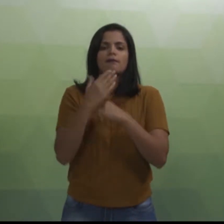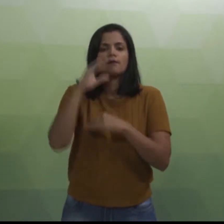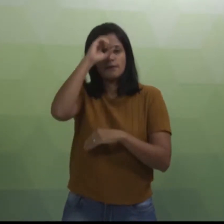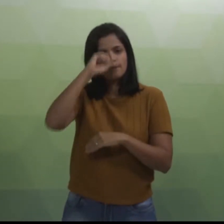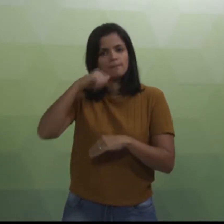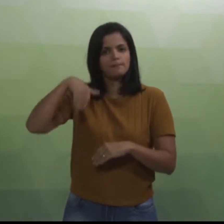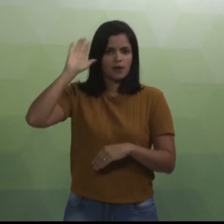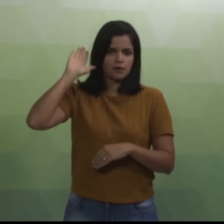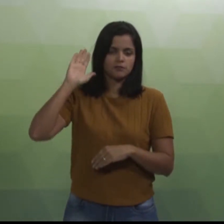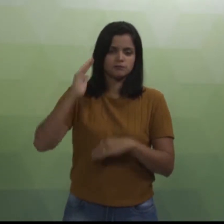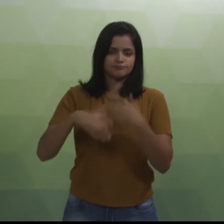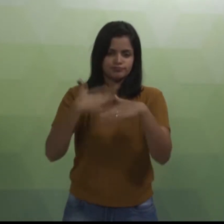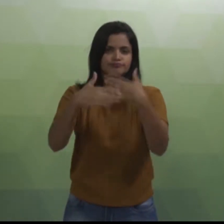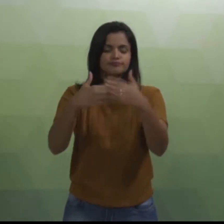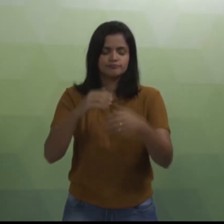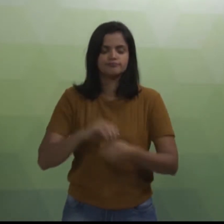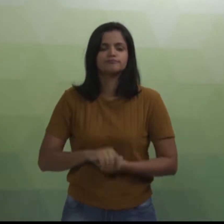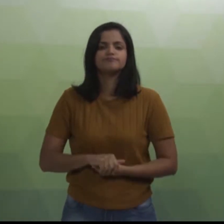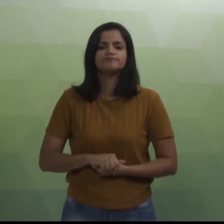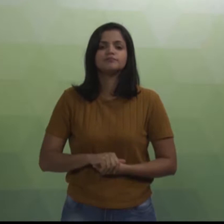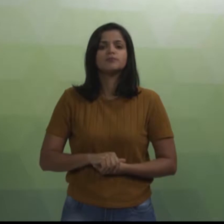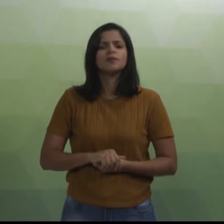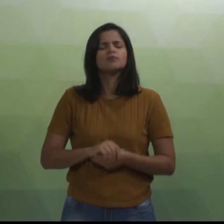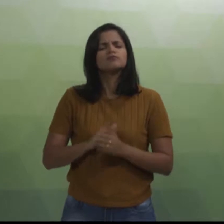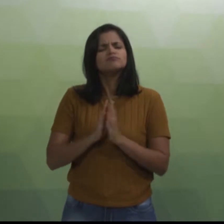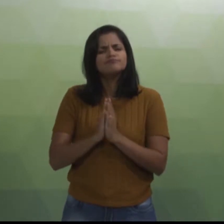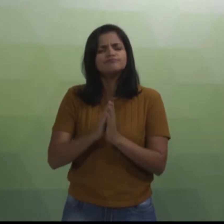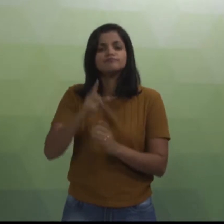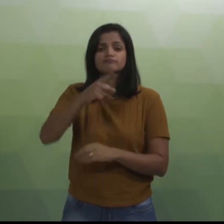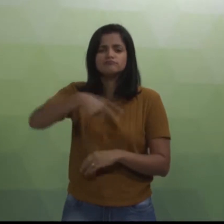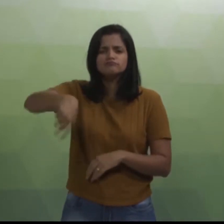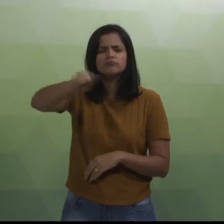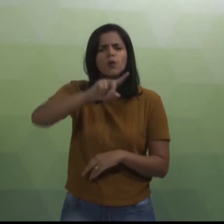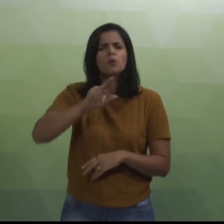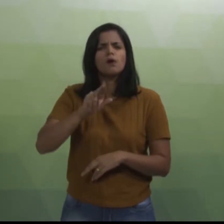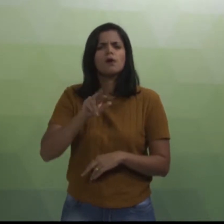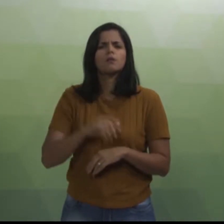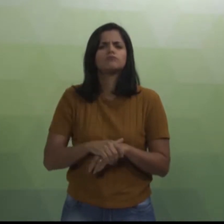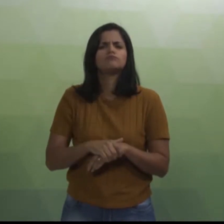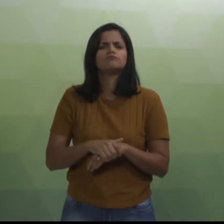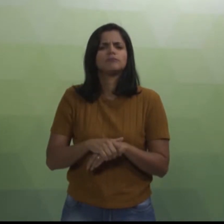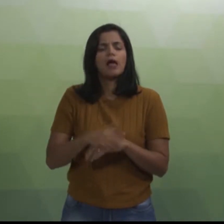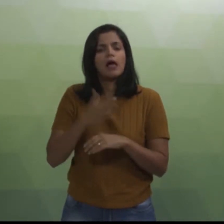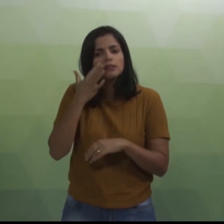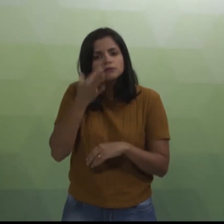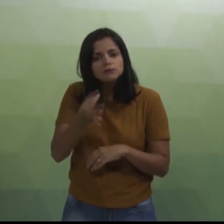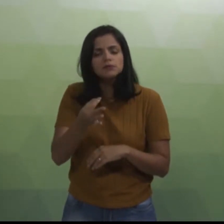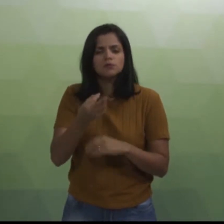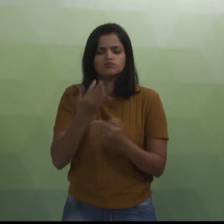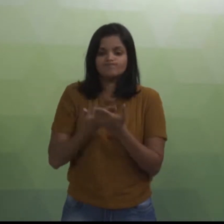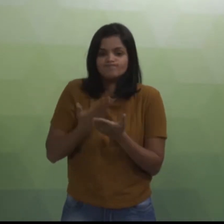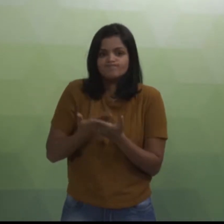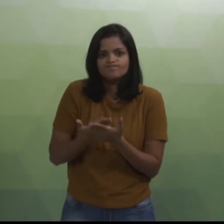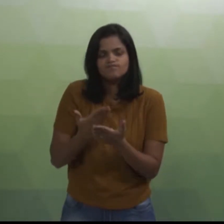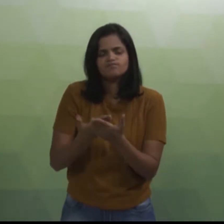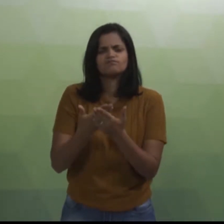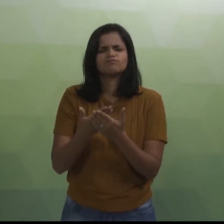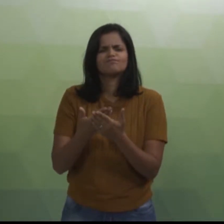De forma que o aprendizado evolua mais. Peço a vocês atenção às aulas,